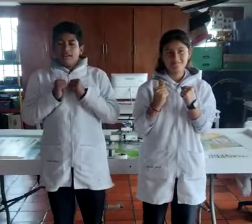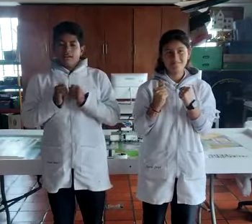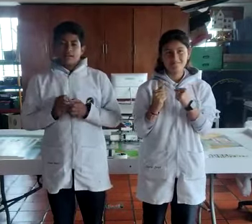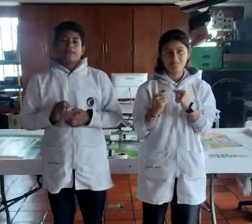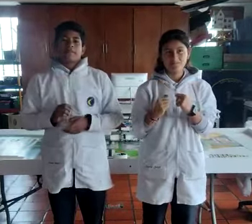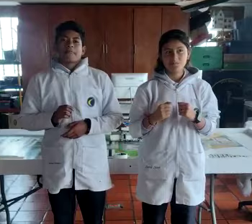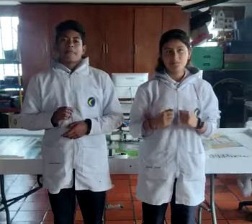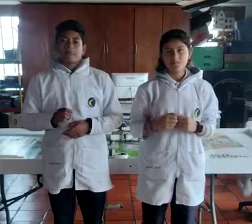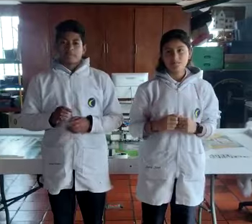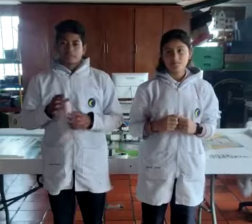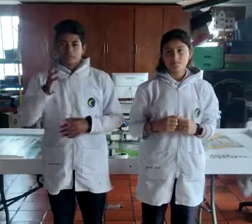Caliente.